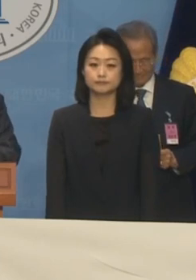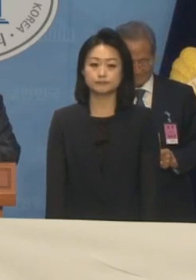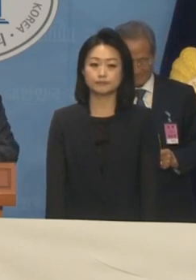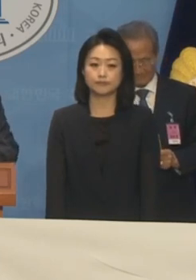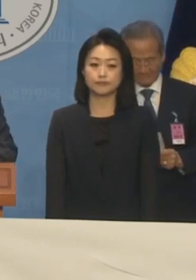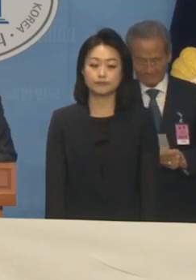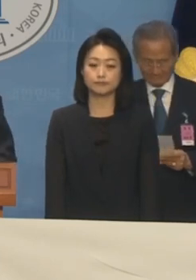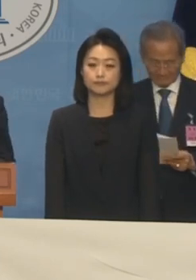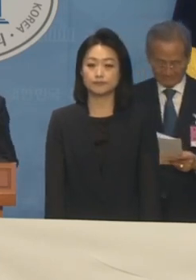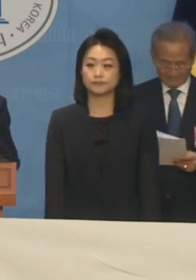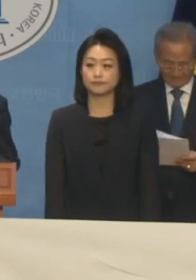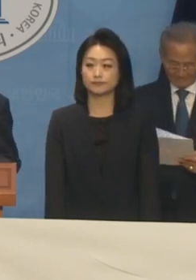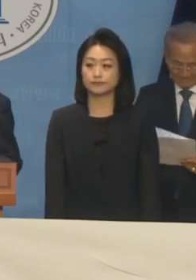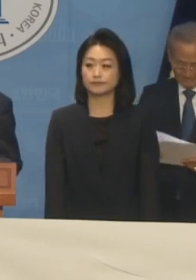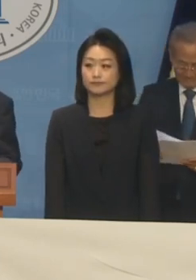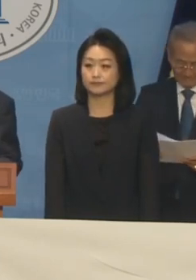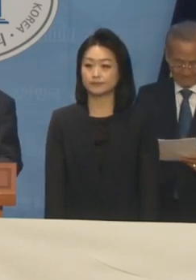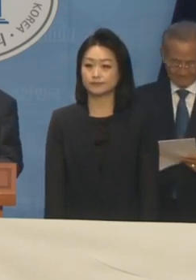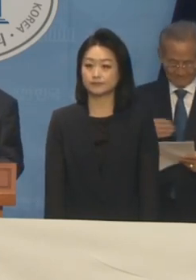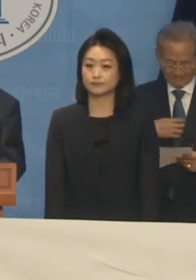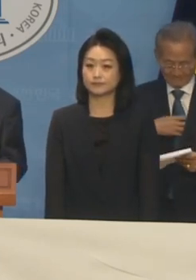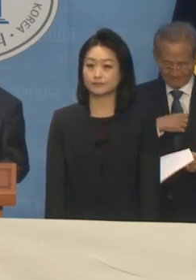이제 시작하는 겁니까?